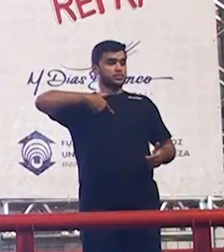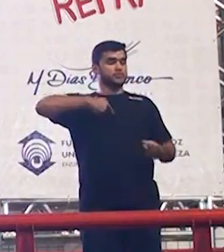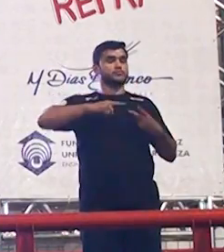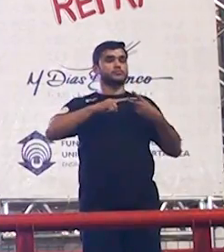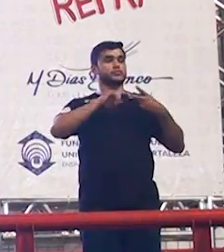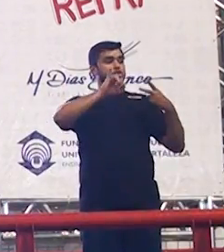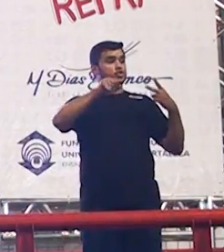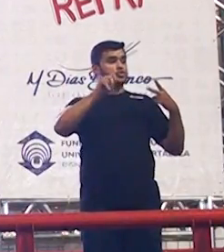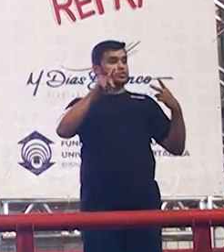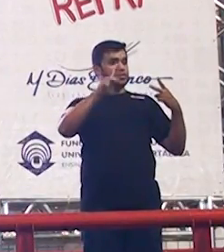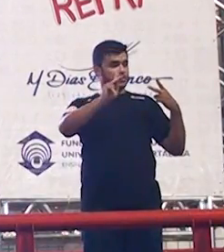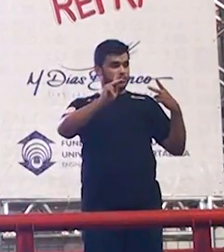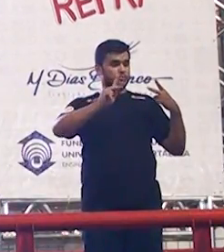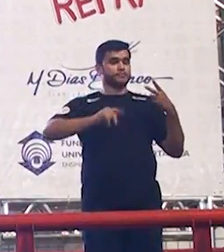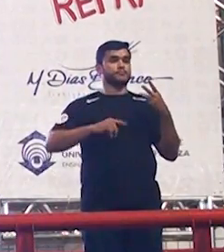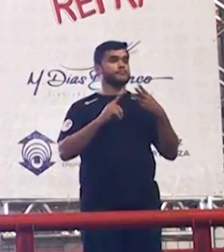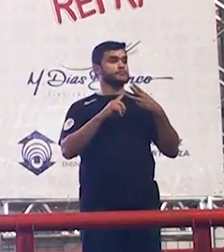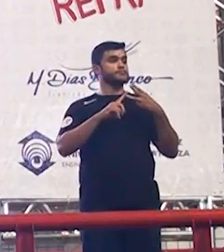Juscelino Kubitschek,